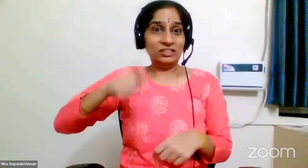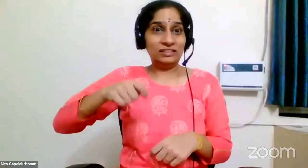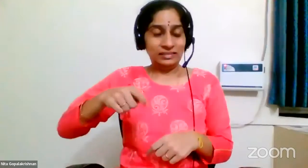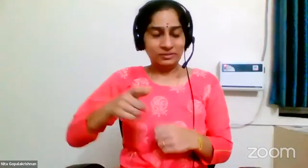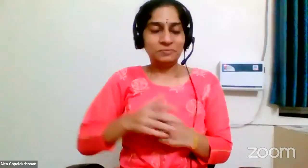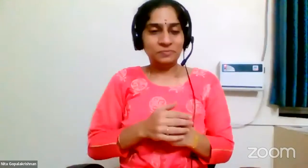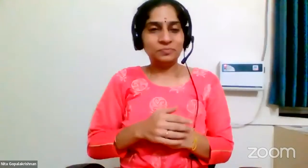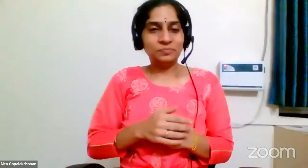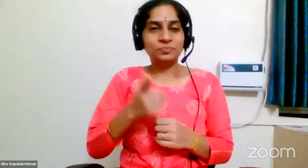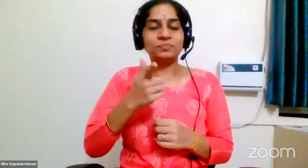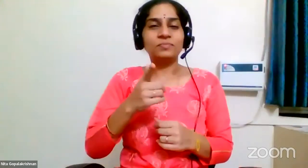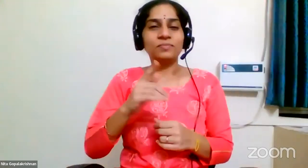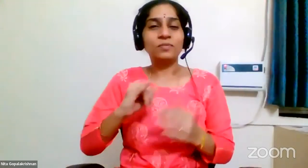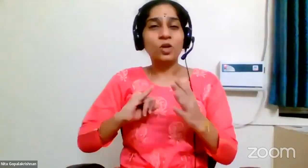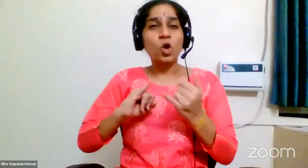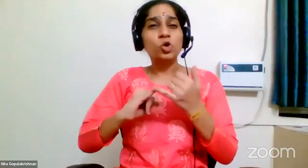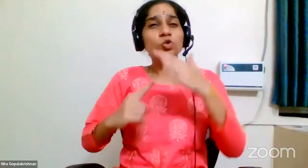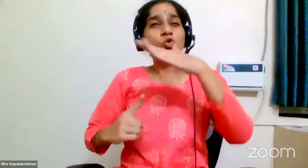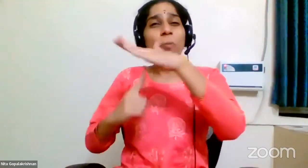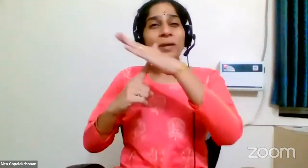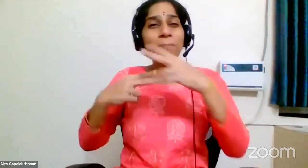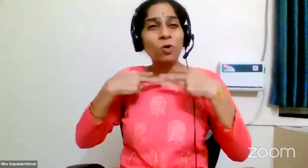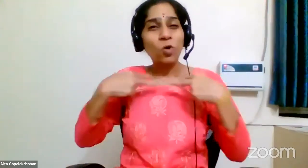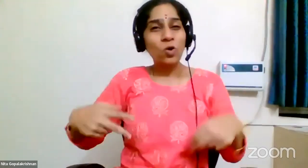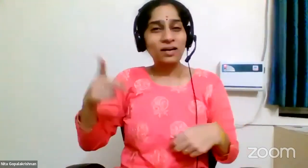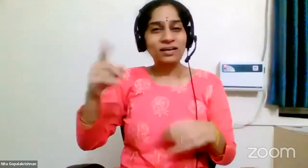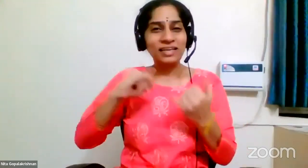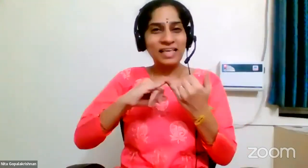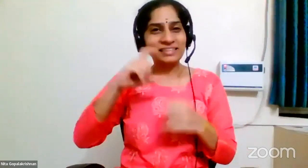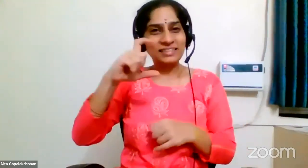सुप्रीम कोर्ट के जो सबसे बड़े जज होते हैं